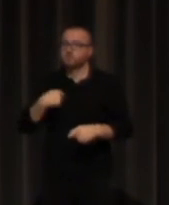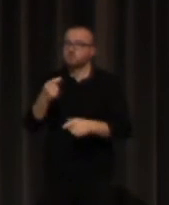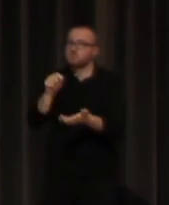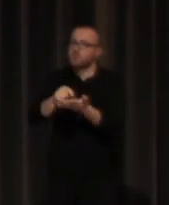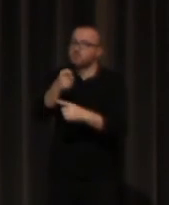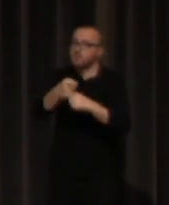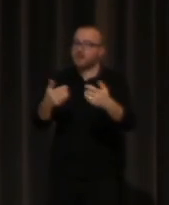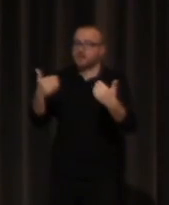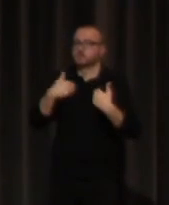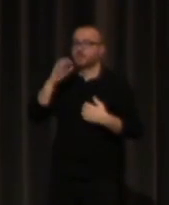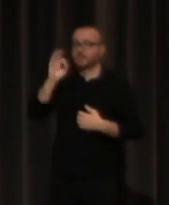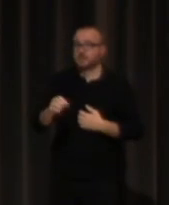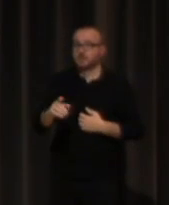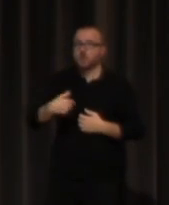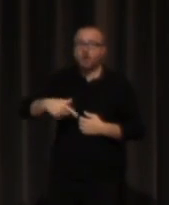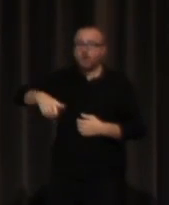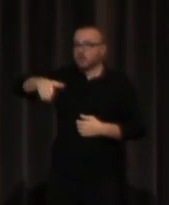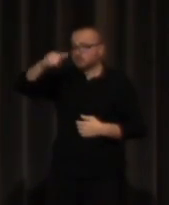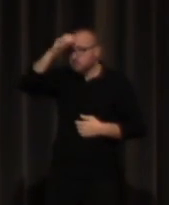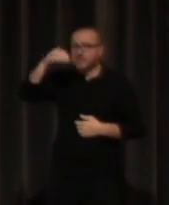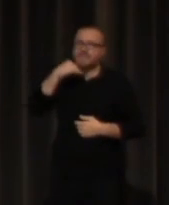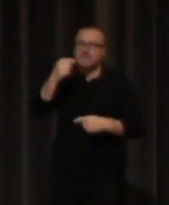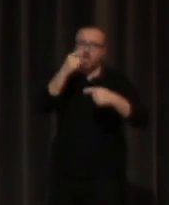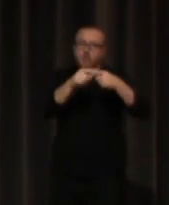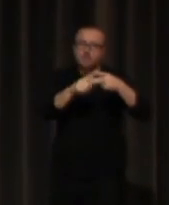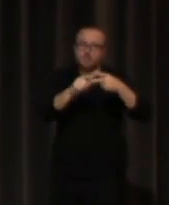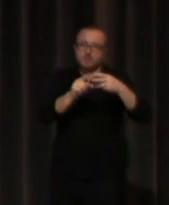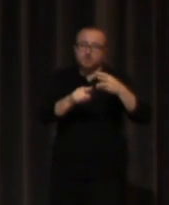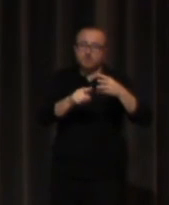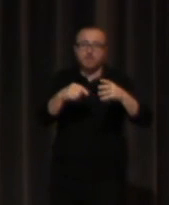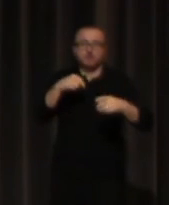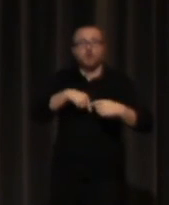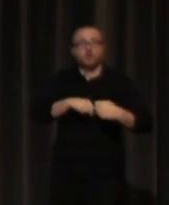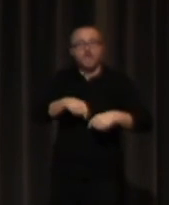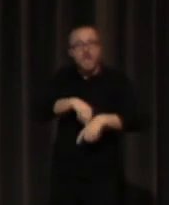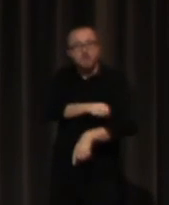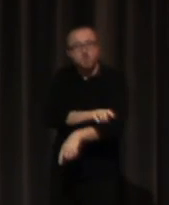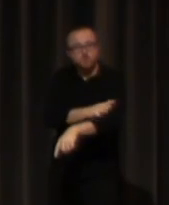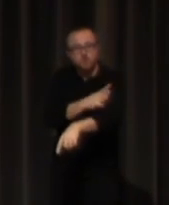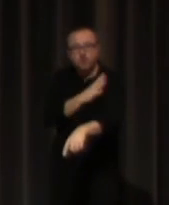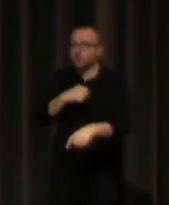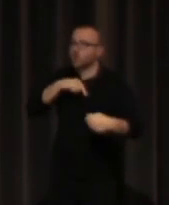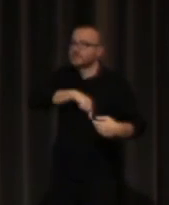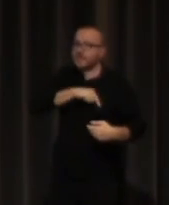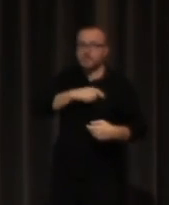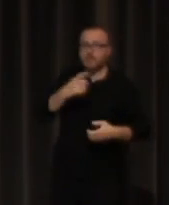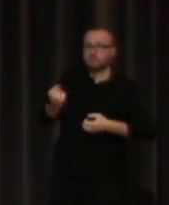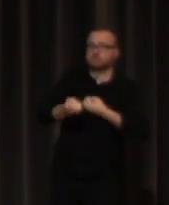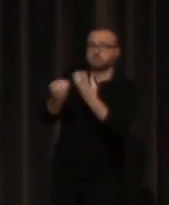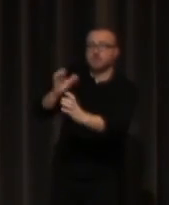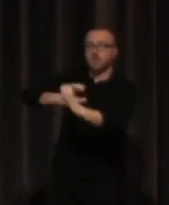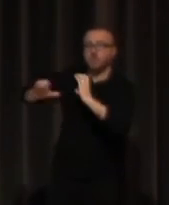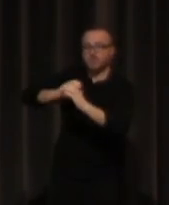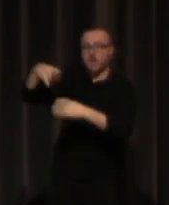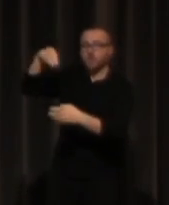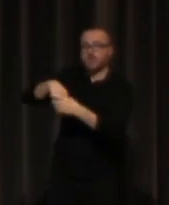tot el que sabem, fins i tot el que sentim, les emocions, es puguin transmetre als altres. Perquè allò que nosaltres